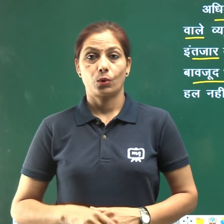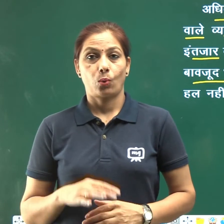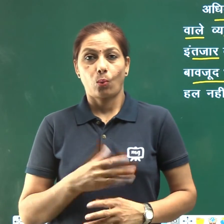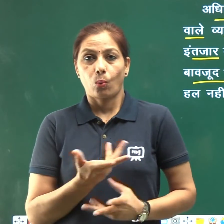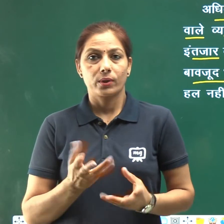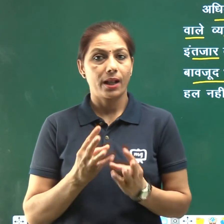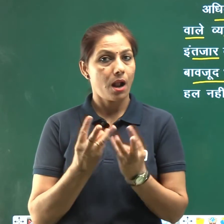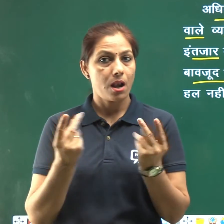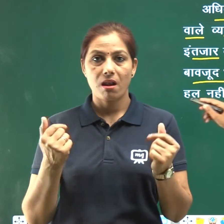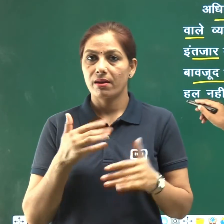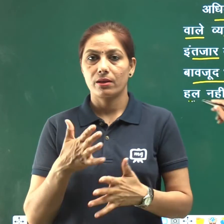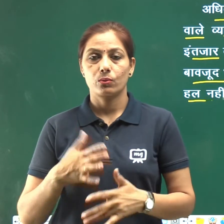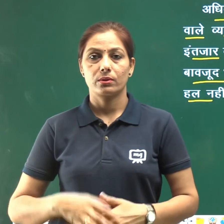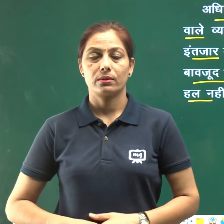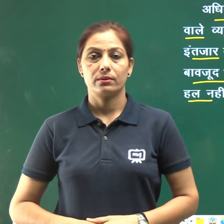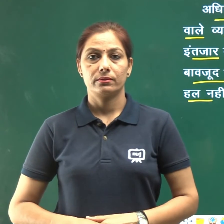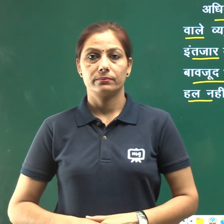नहीं निकलता।